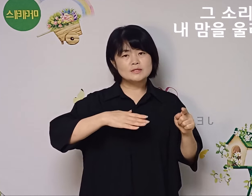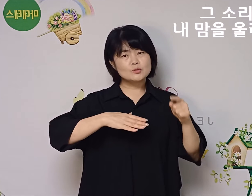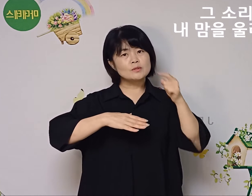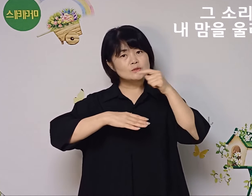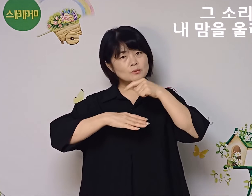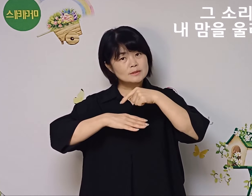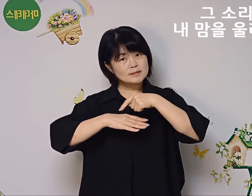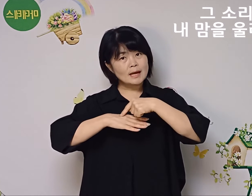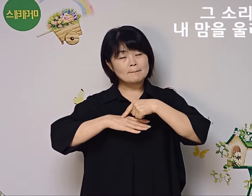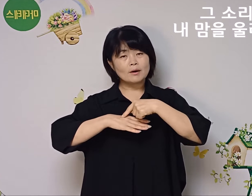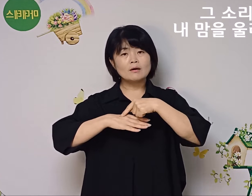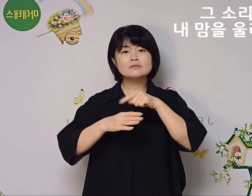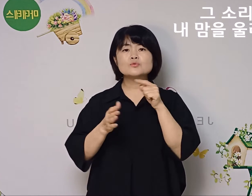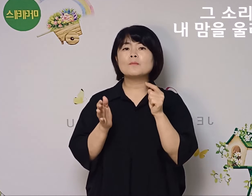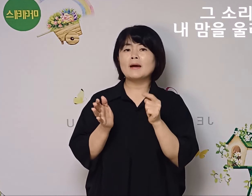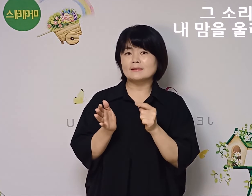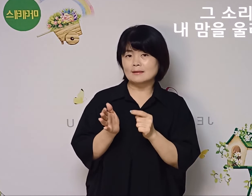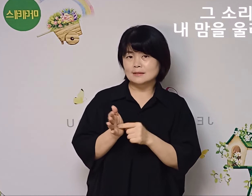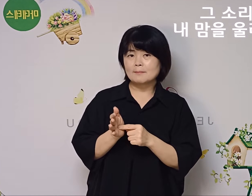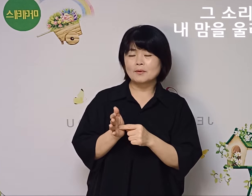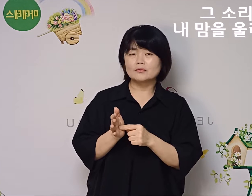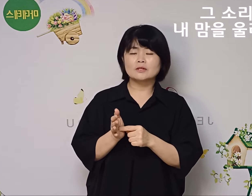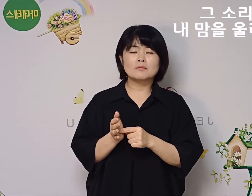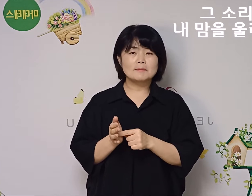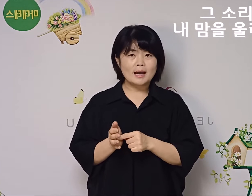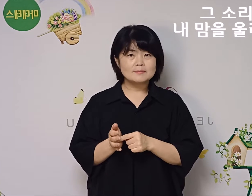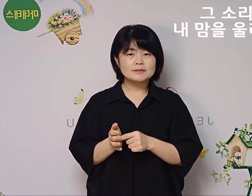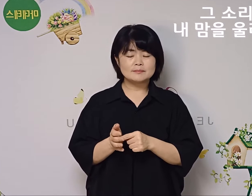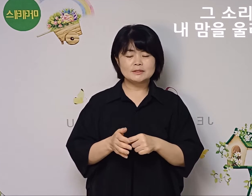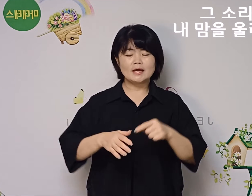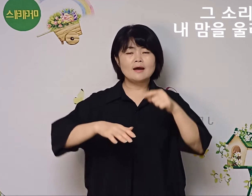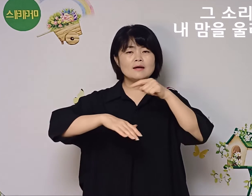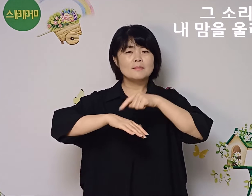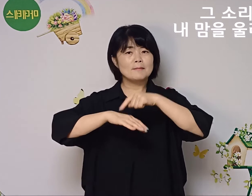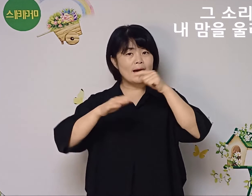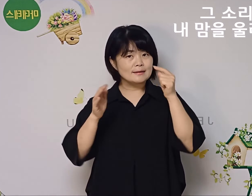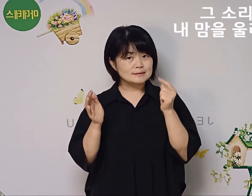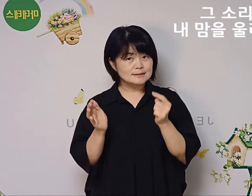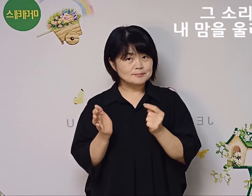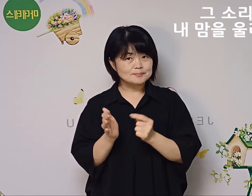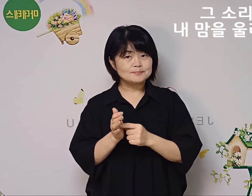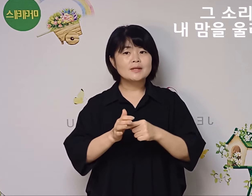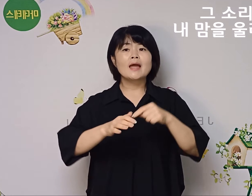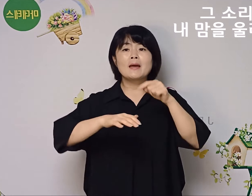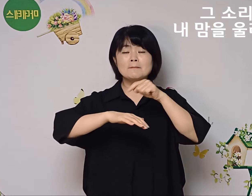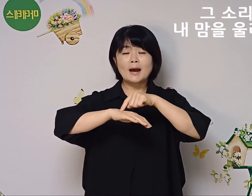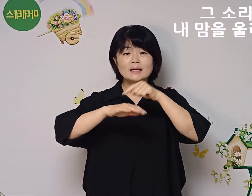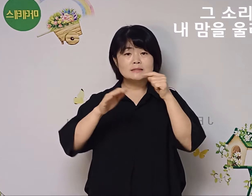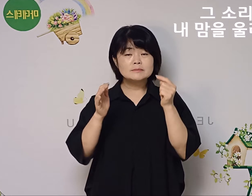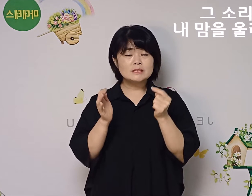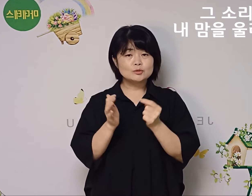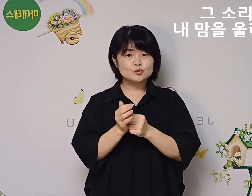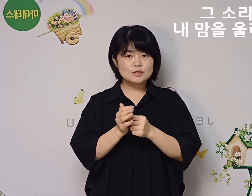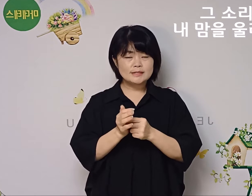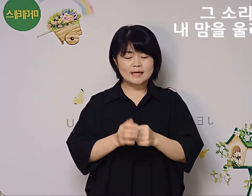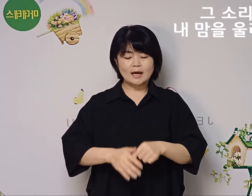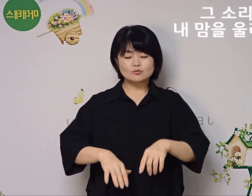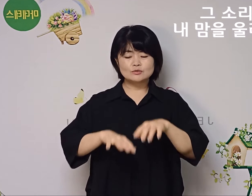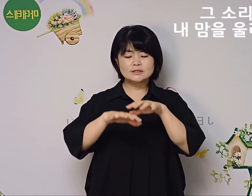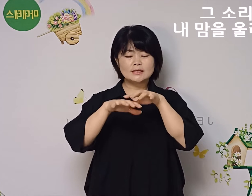왼손에 손등을 한번, 손바닥을 한번. 그러면 마음이 됩니다. 마음. 마음을 울리다.